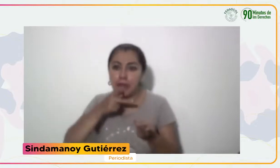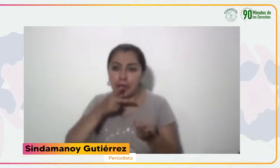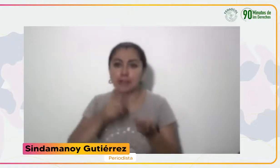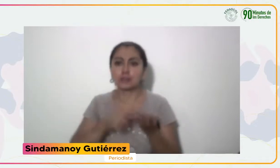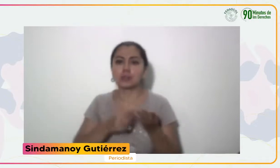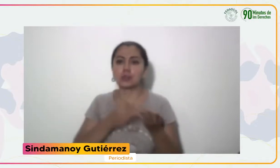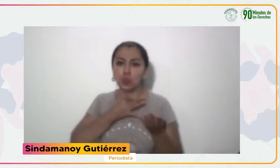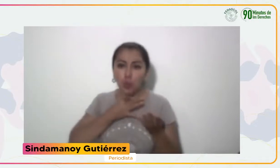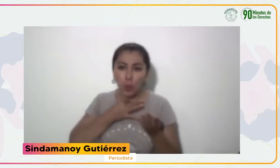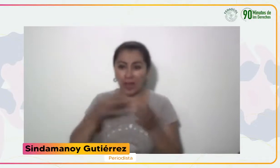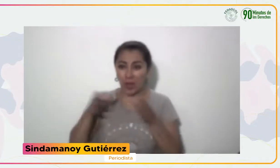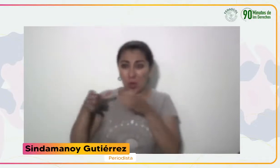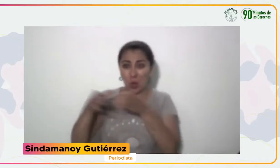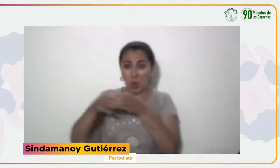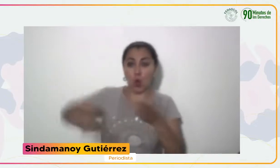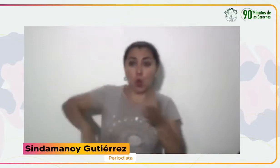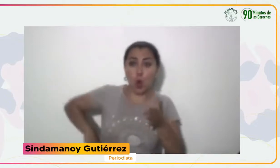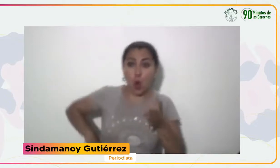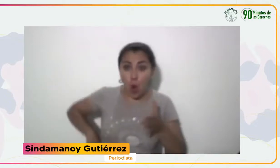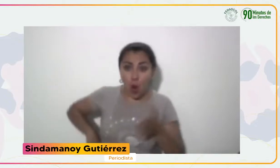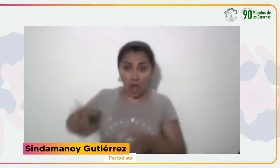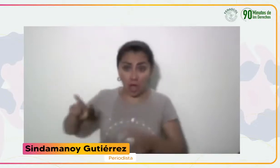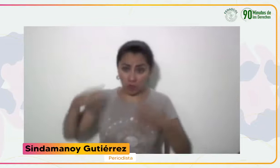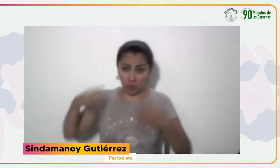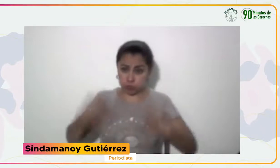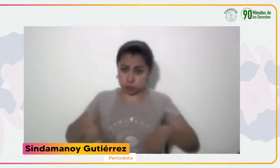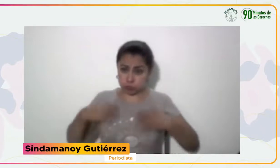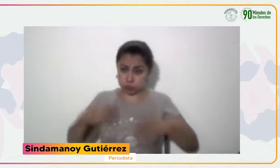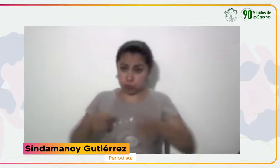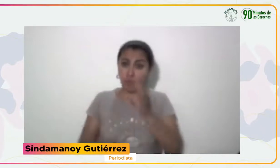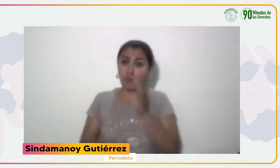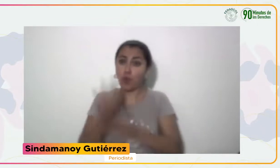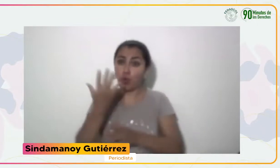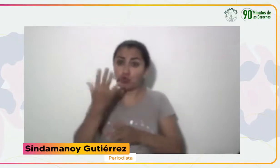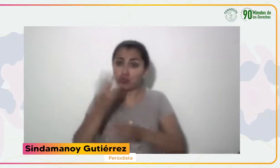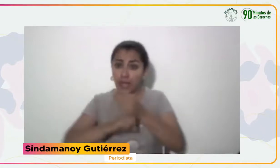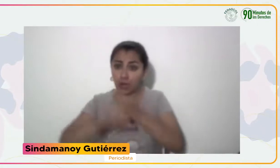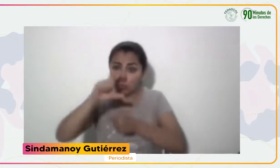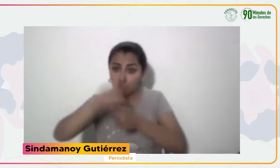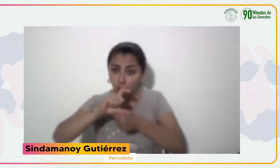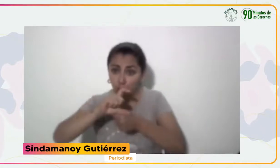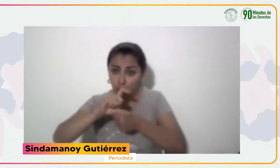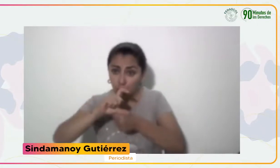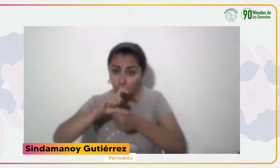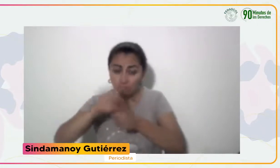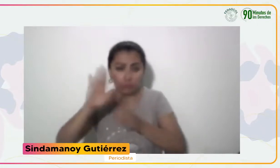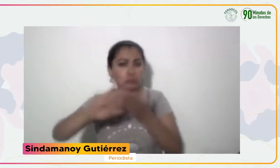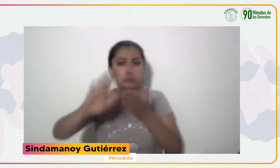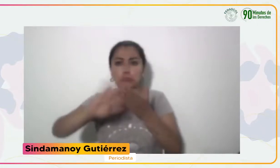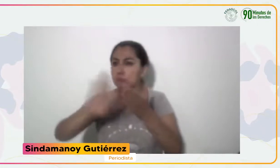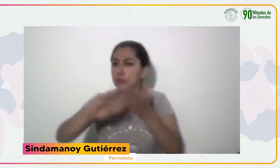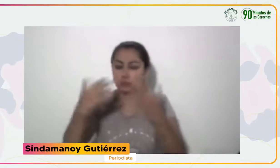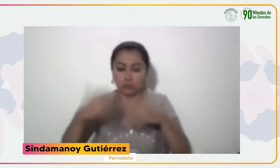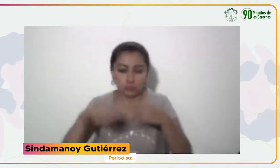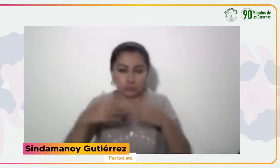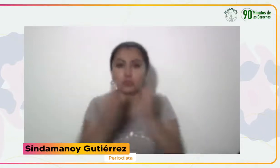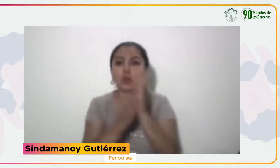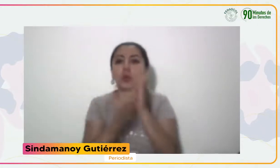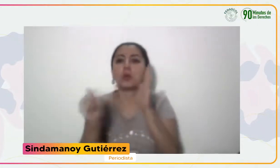líderes, Mari, Marta, Patricia y demás, son mujeres líderes. Digamos, fue la creación de la